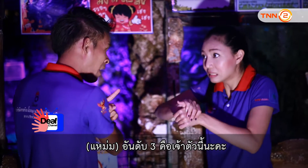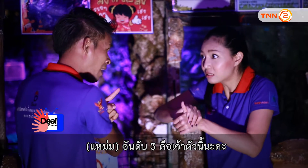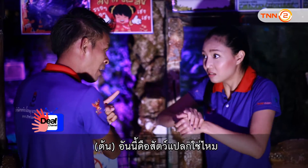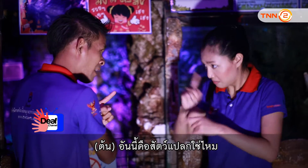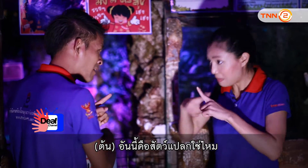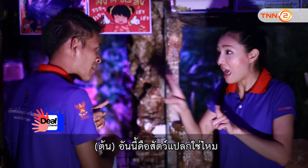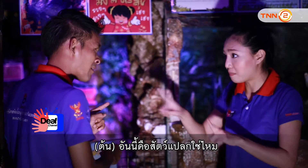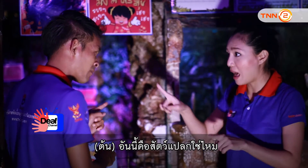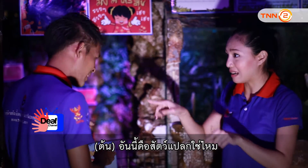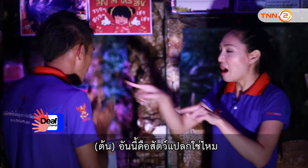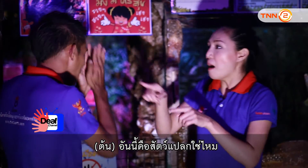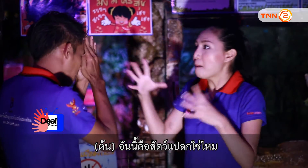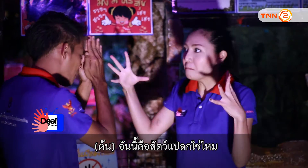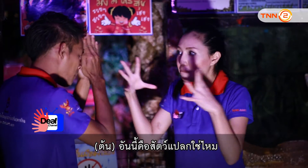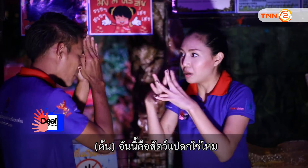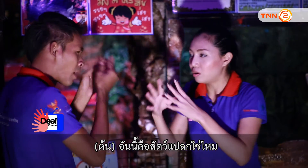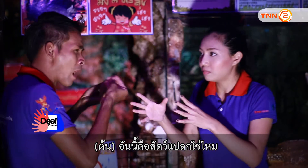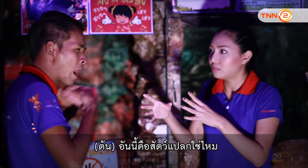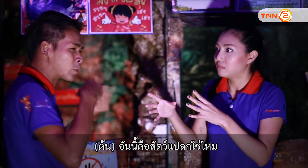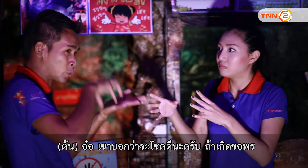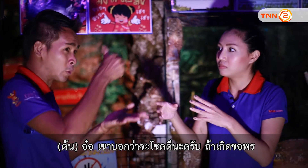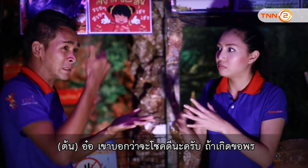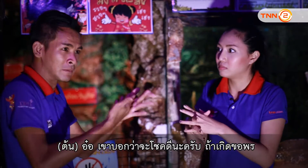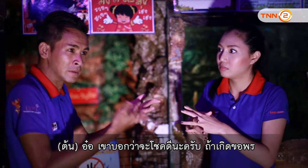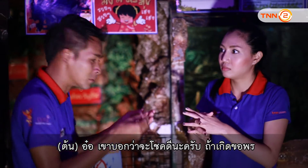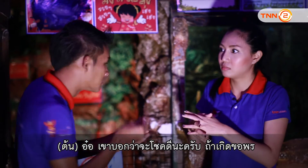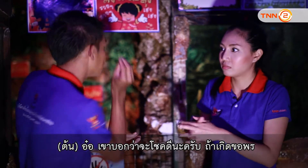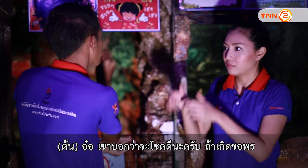อันนี้คือสัตว์แปลกใช่ไหม เหมือนร่วม อ๋อเขาบอกว่าจะโชคดีน